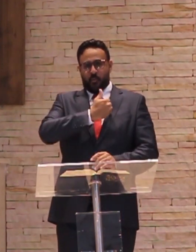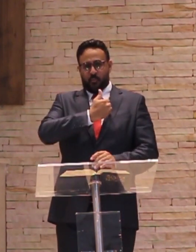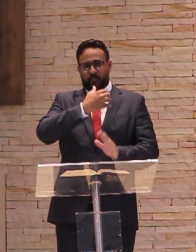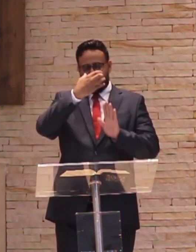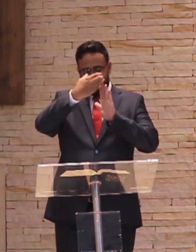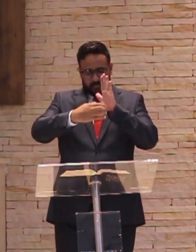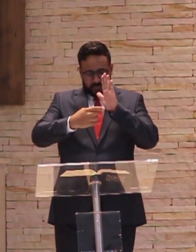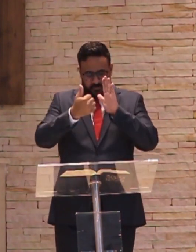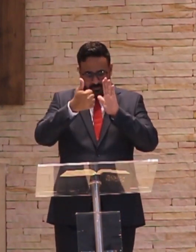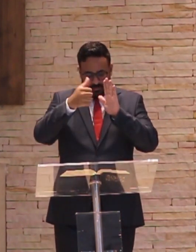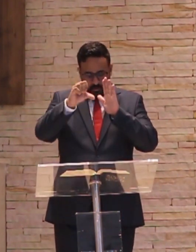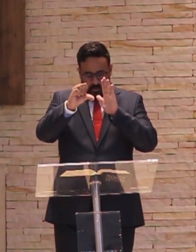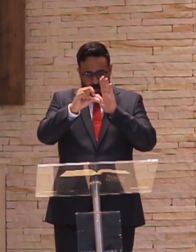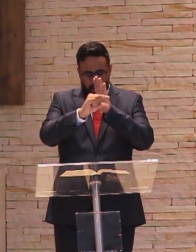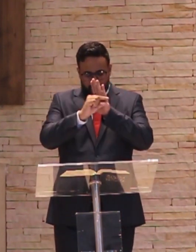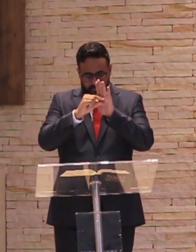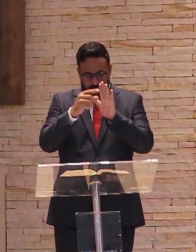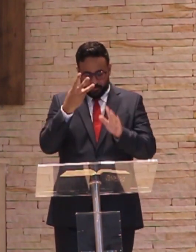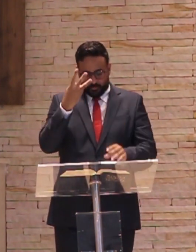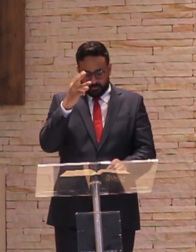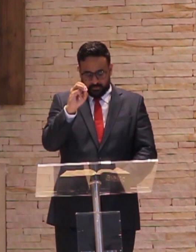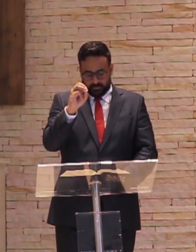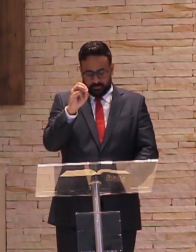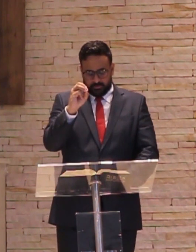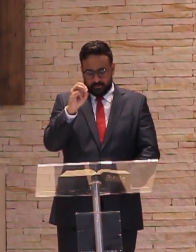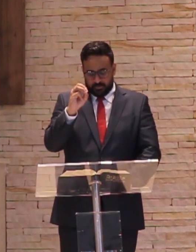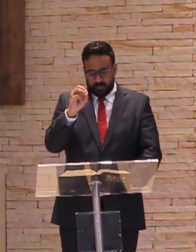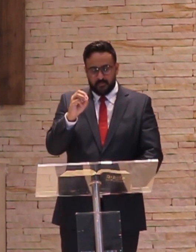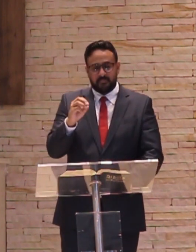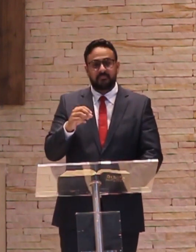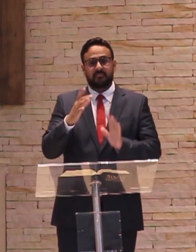Repetindo a passagem, João, capítulo 19, verso 30.